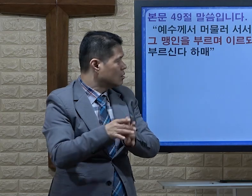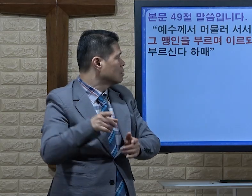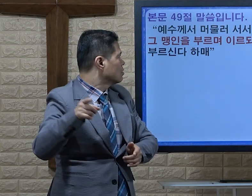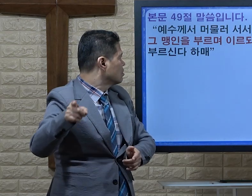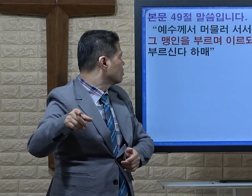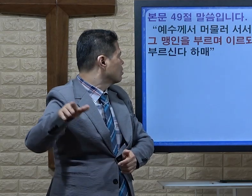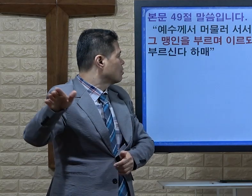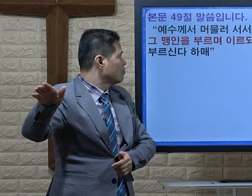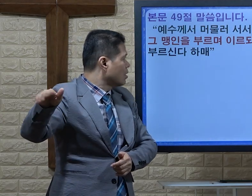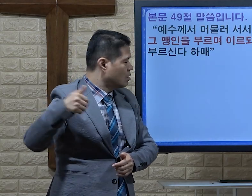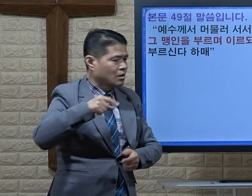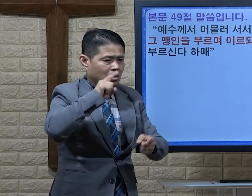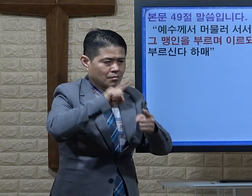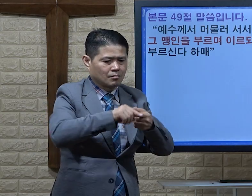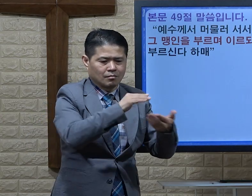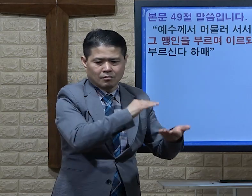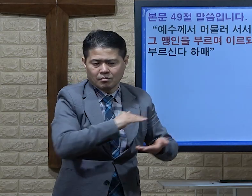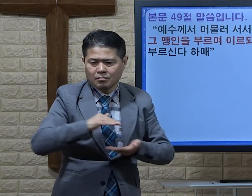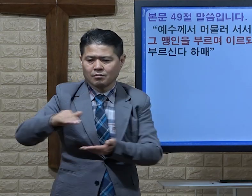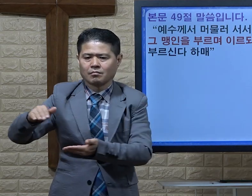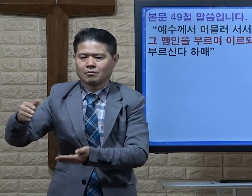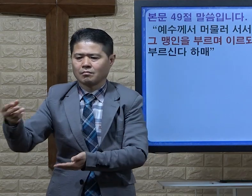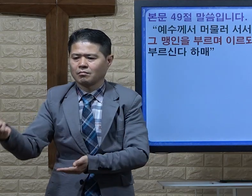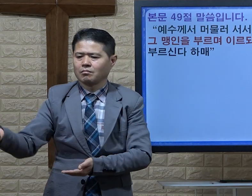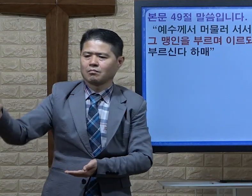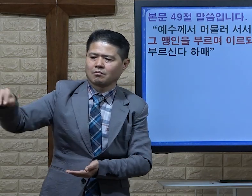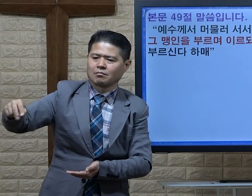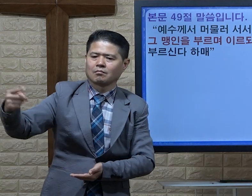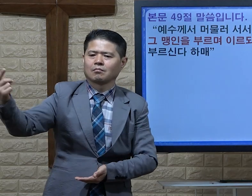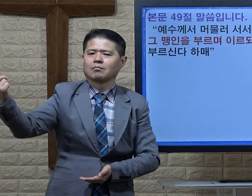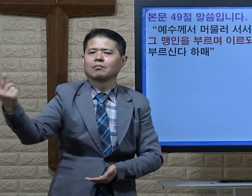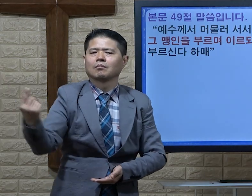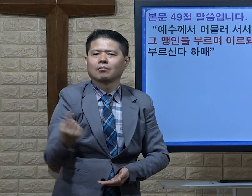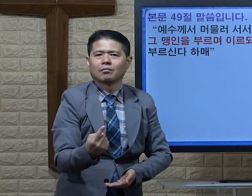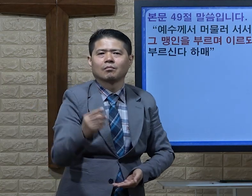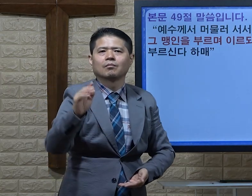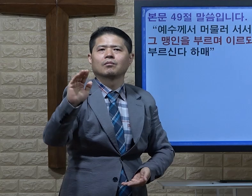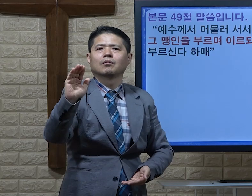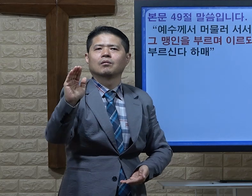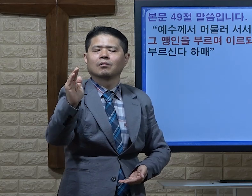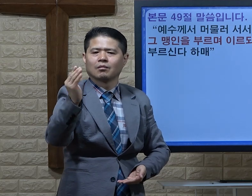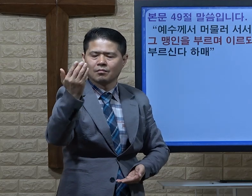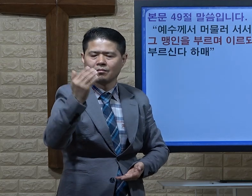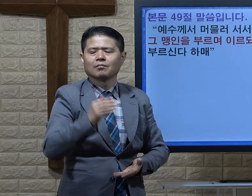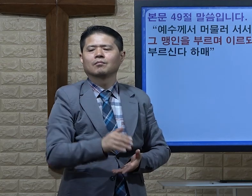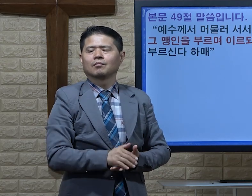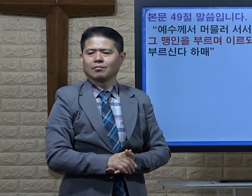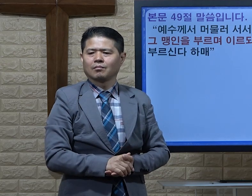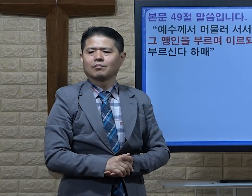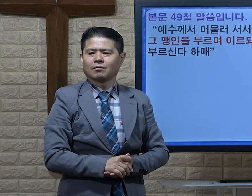예수님께서 부르신다 라고 그대로 전달했습니다. 그래서 바디메오가 왔습니다.